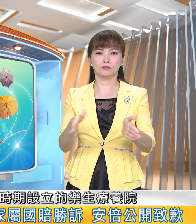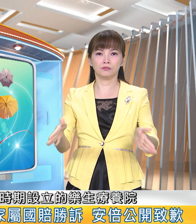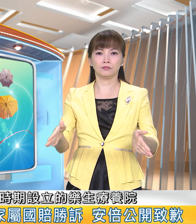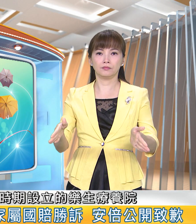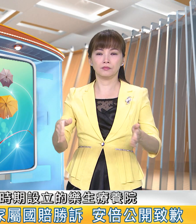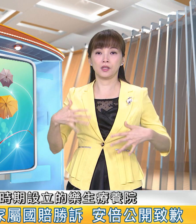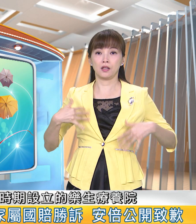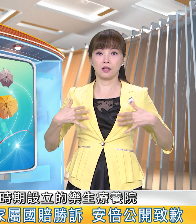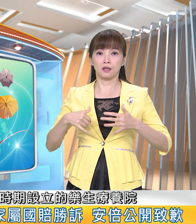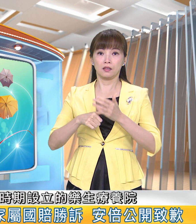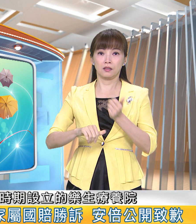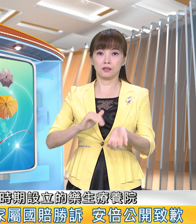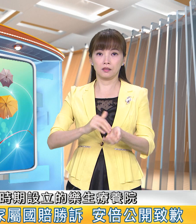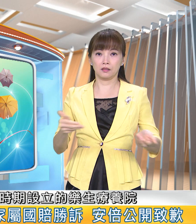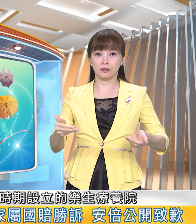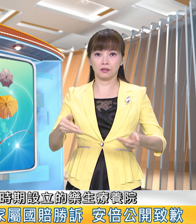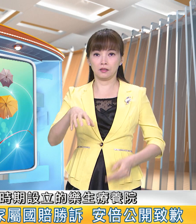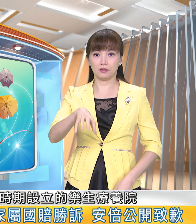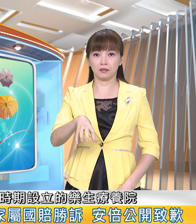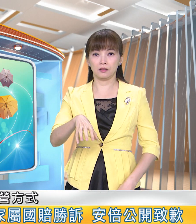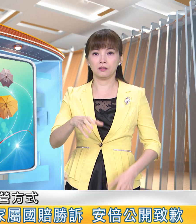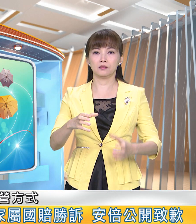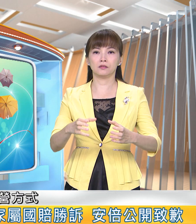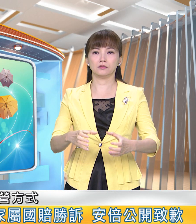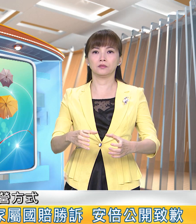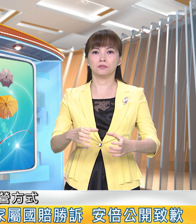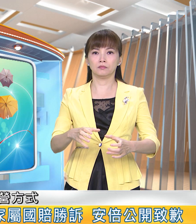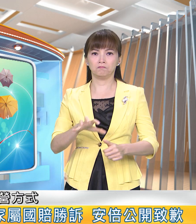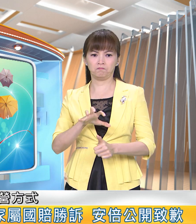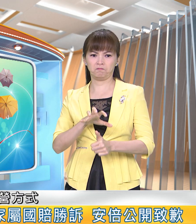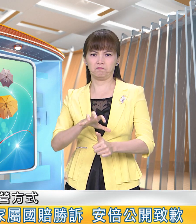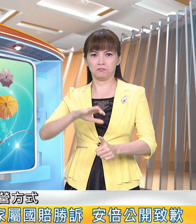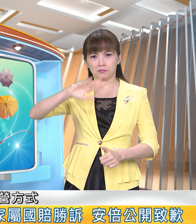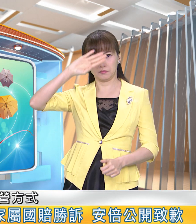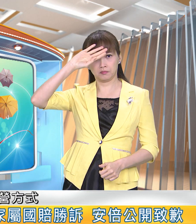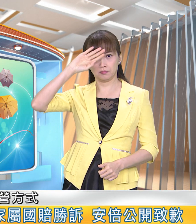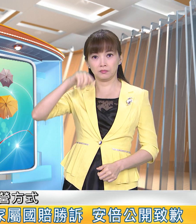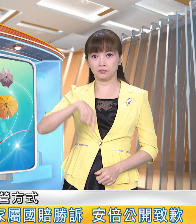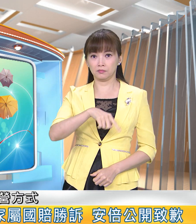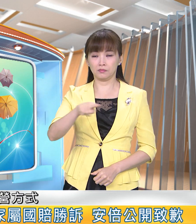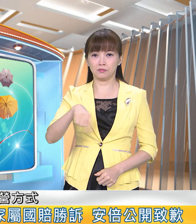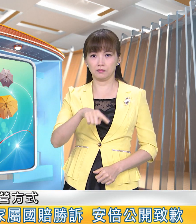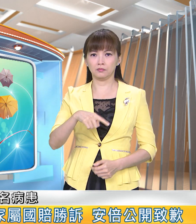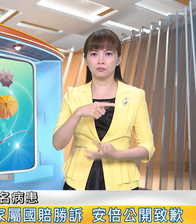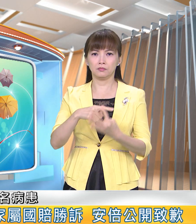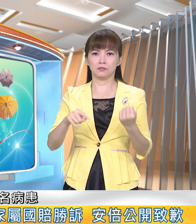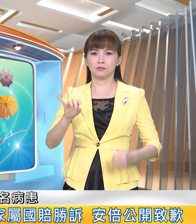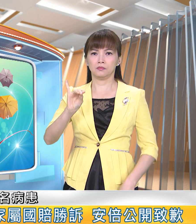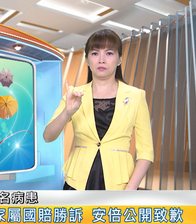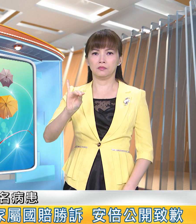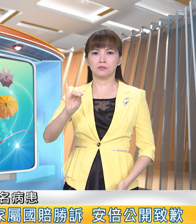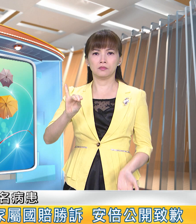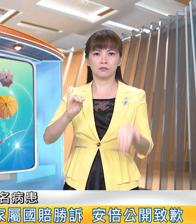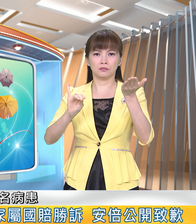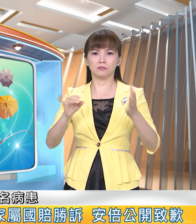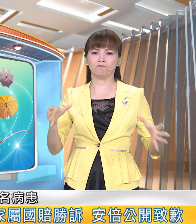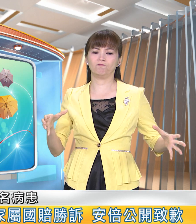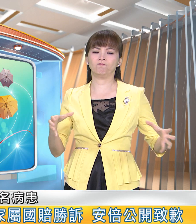立的乐生疗养院，当时是以集中营的方式强制隔离了上千名的病